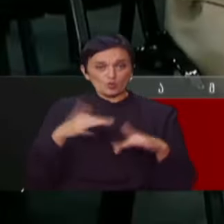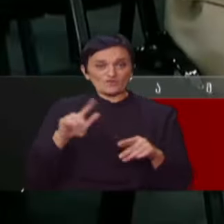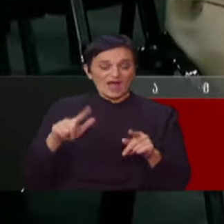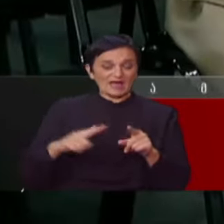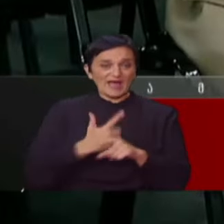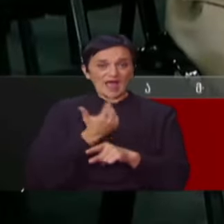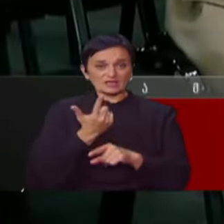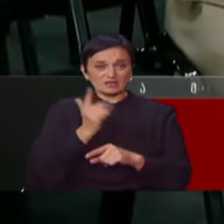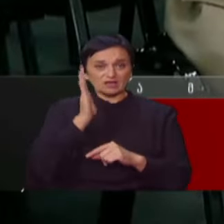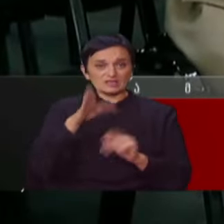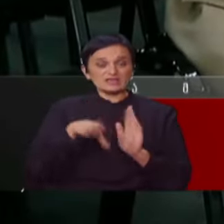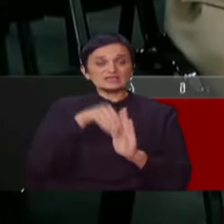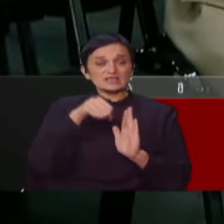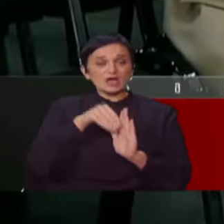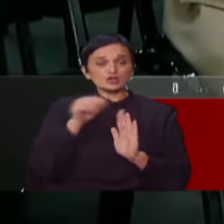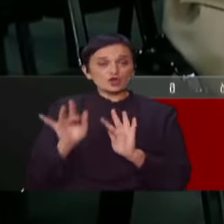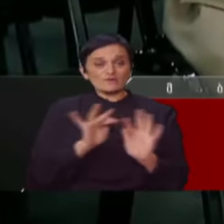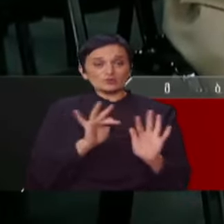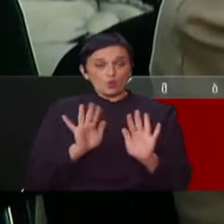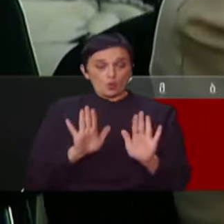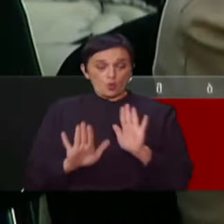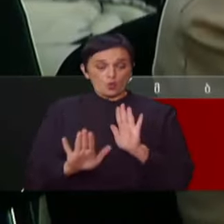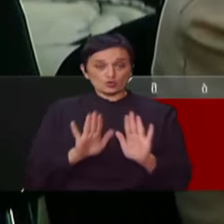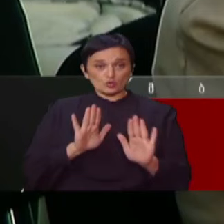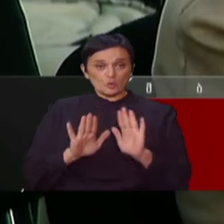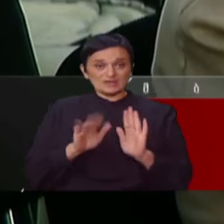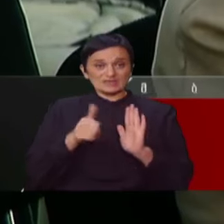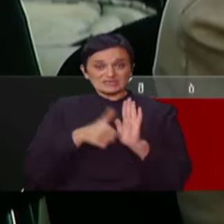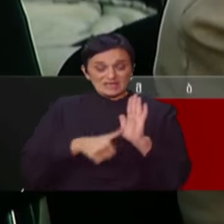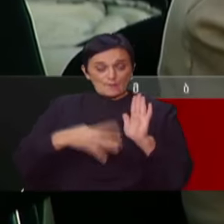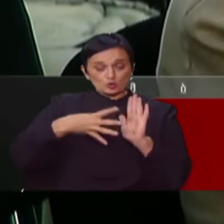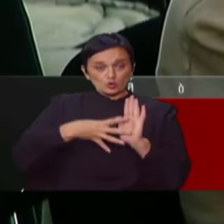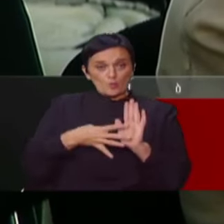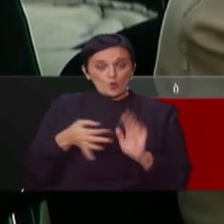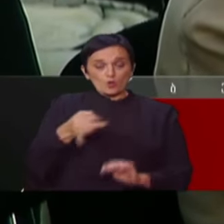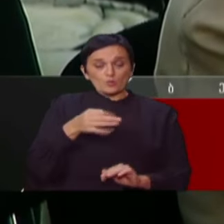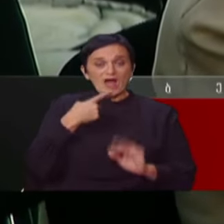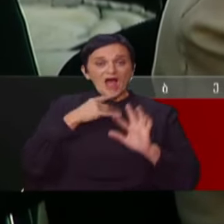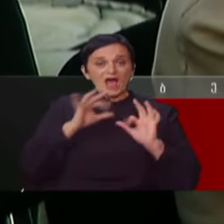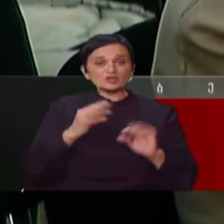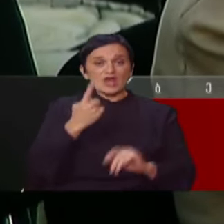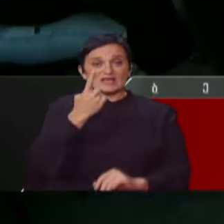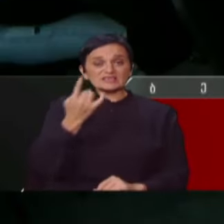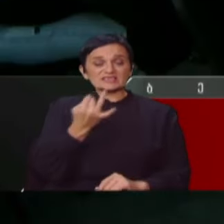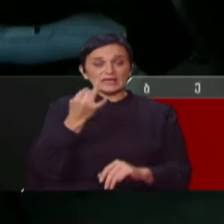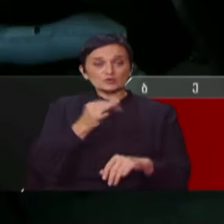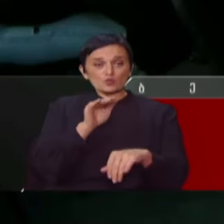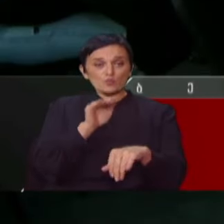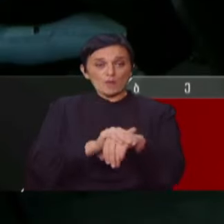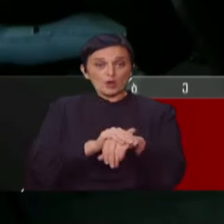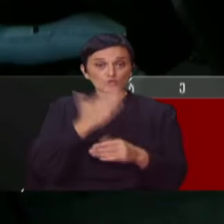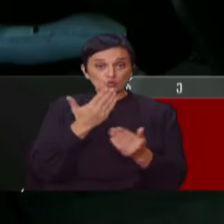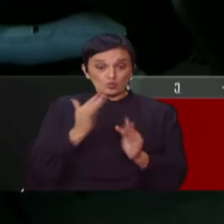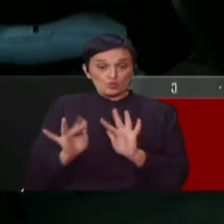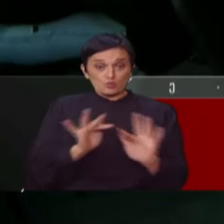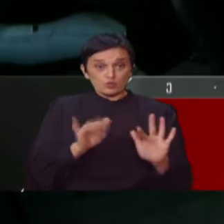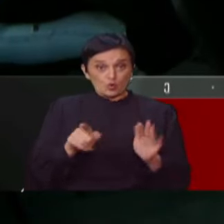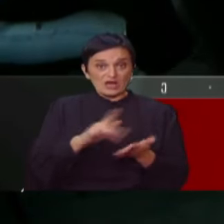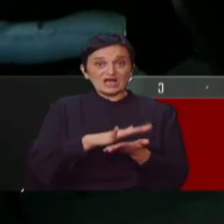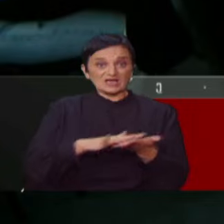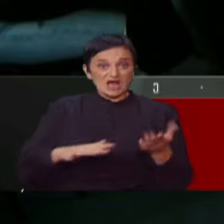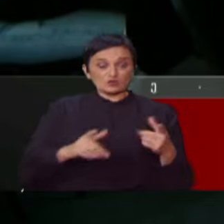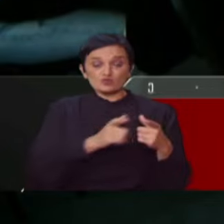ხელახლა მოხდება საარჩევნო პროცესის ორგანიზება უშუალოდ 79 უბანზე. აღსანიშნავი ერთი საინტერესო ფაქტის, რომ თუ პროცესი გაგრძელდება,